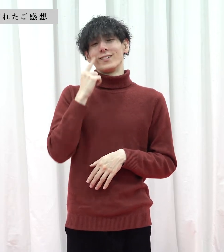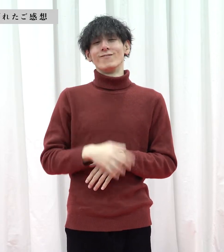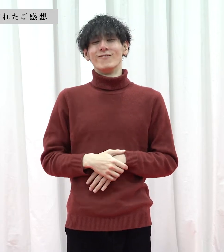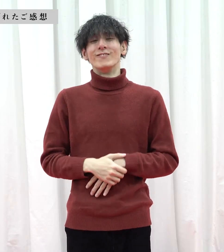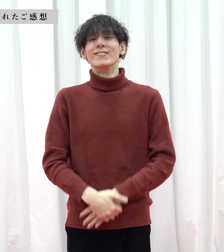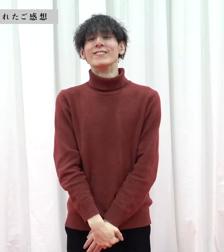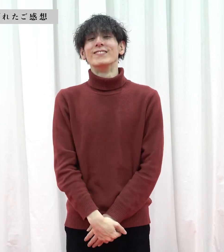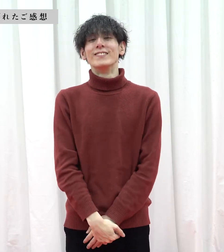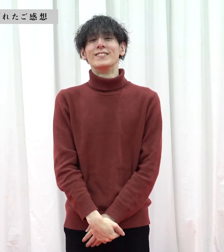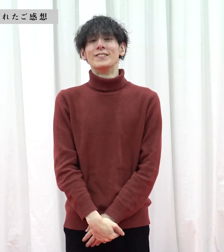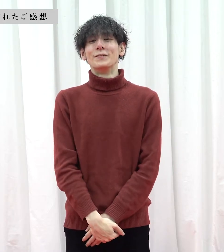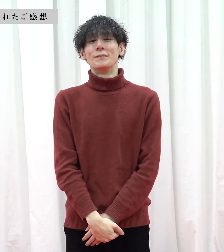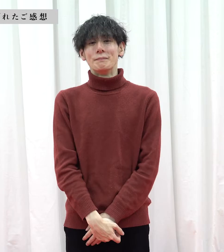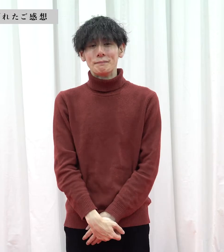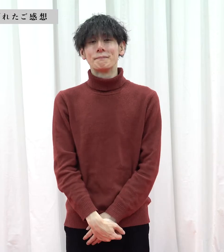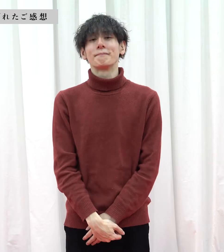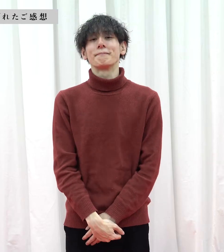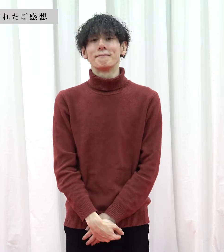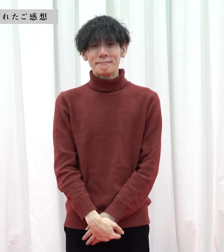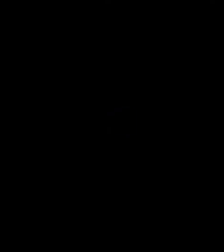とても良かったと思います。